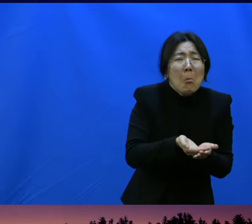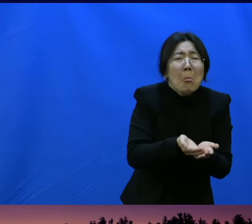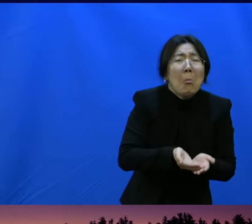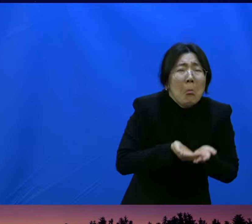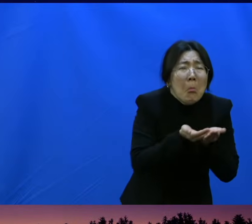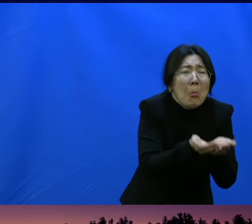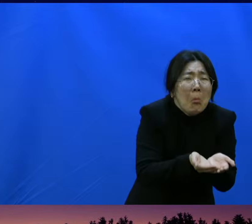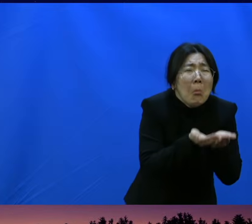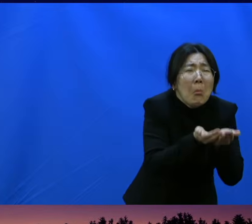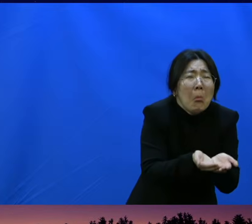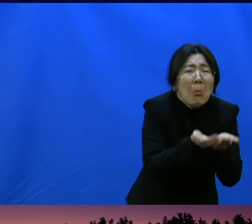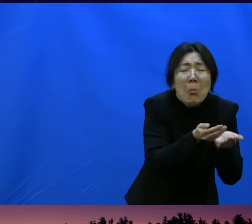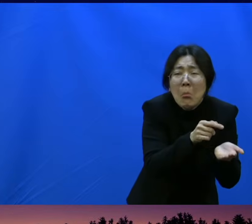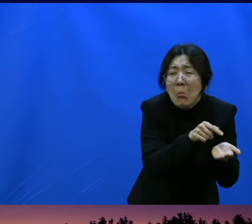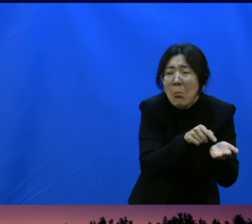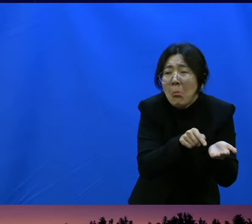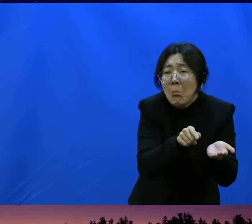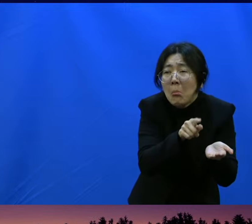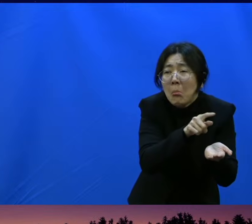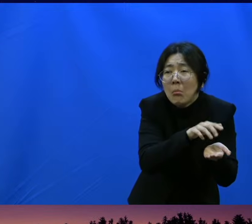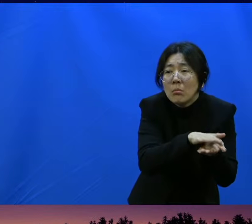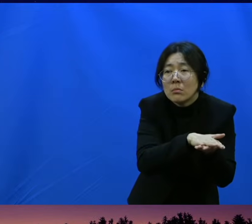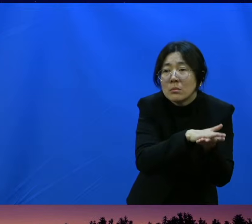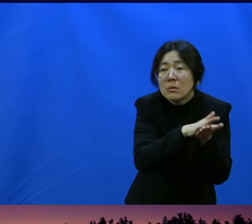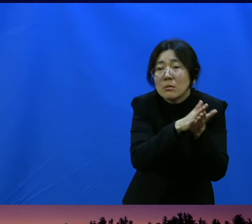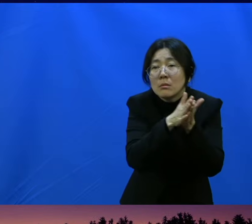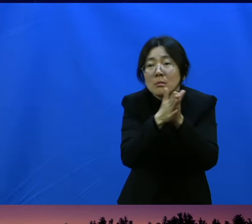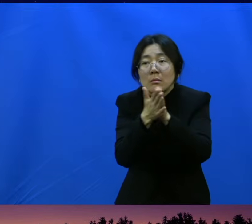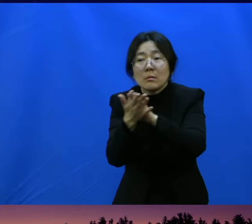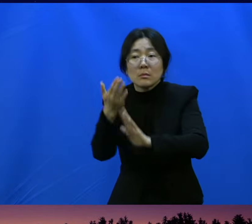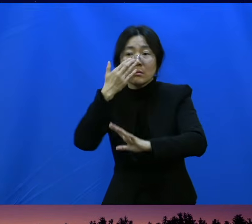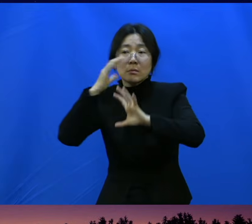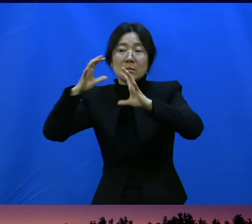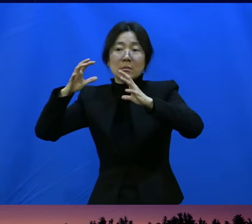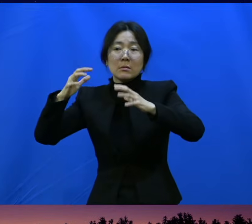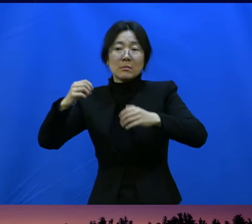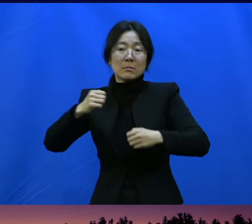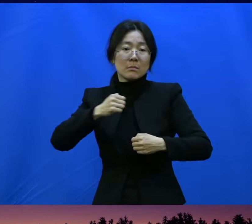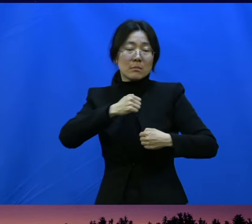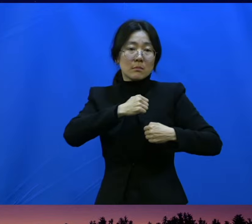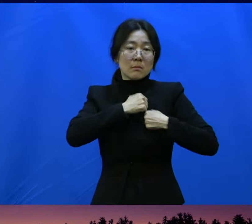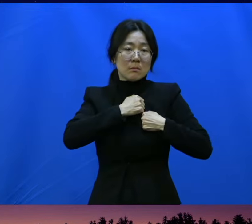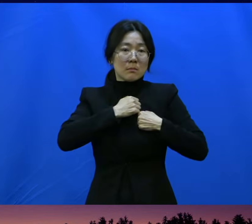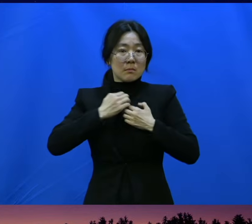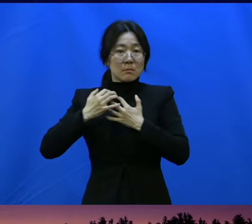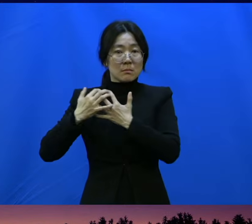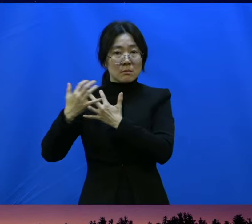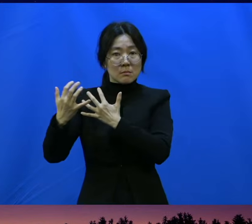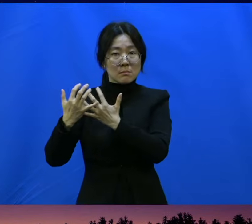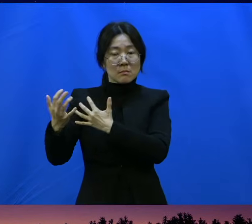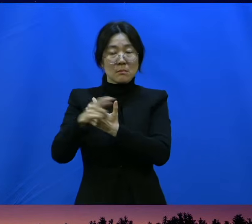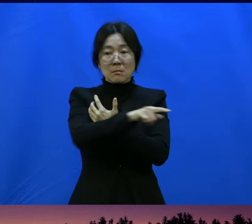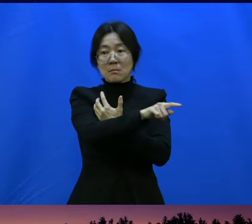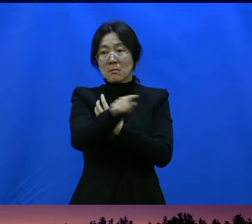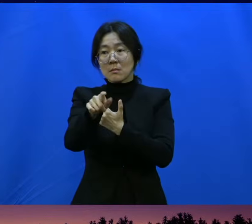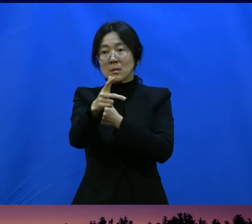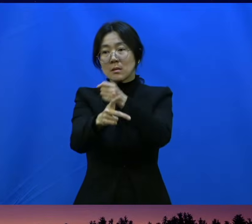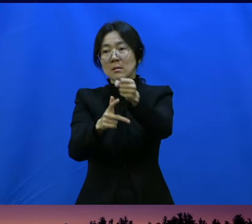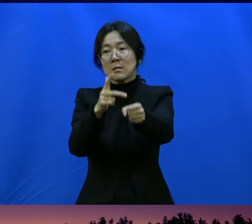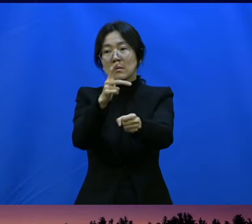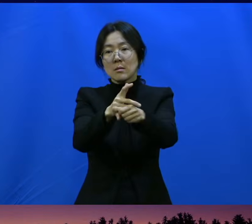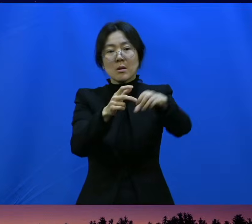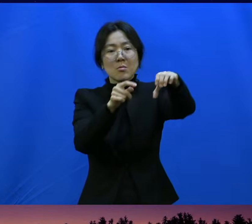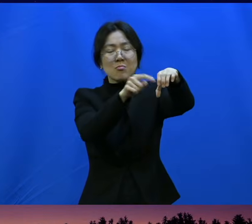이스라엘의 구국 공신들로, 다윗의 동력자로 둘도 없는 그런